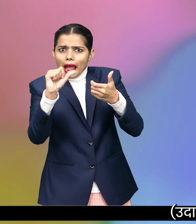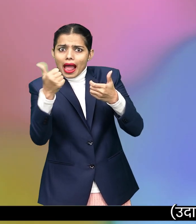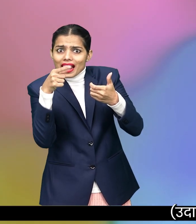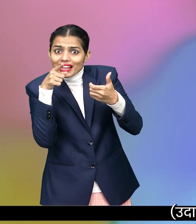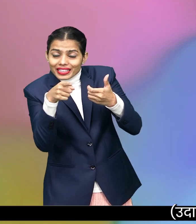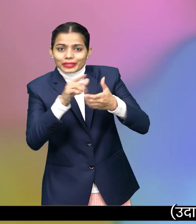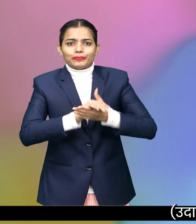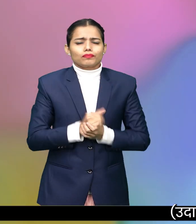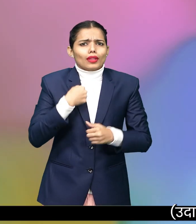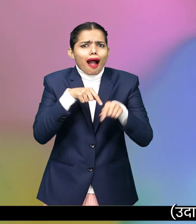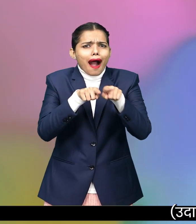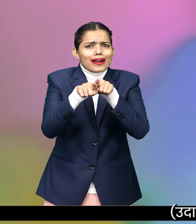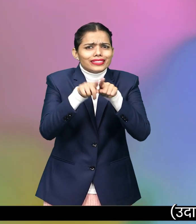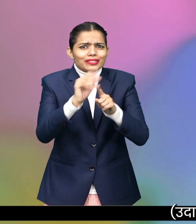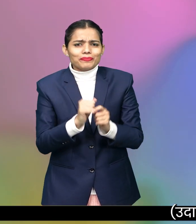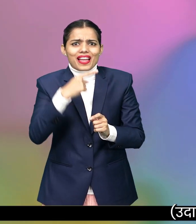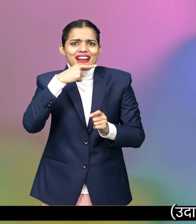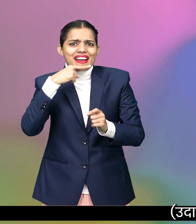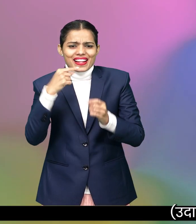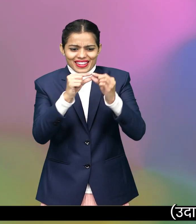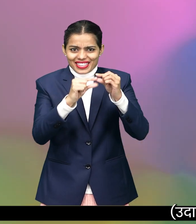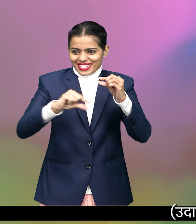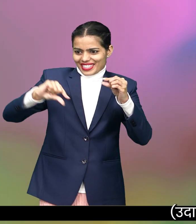उदाहरणार्थ तांब्याच्या